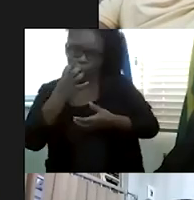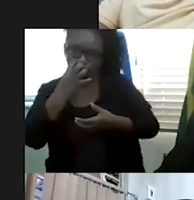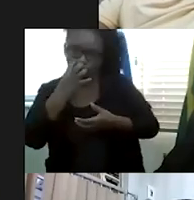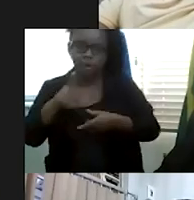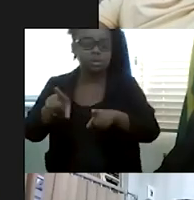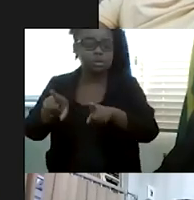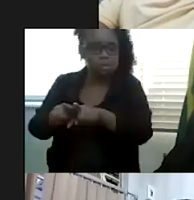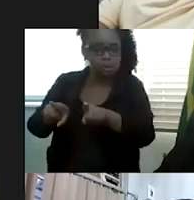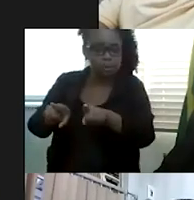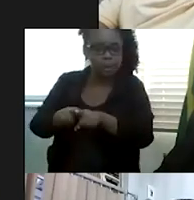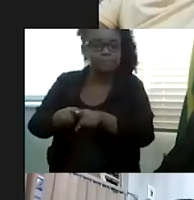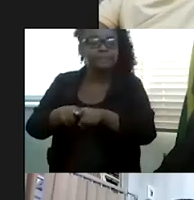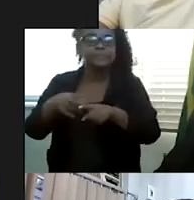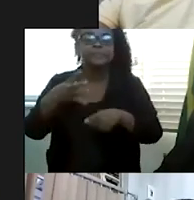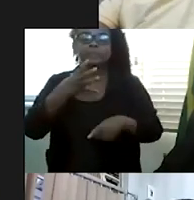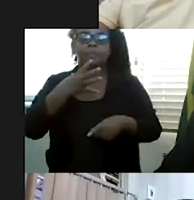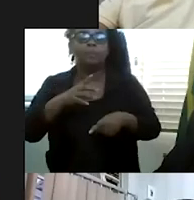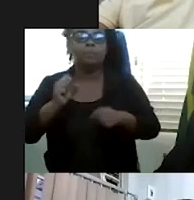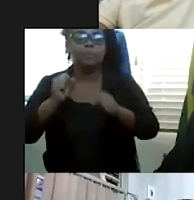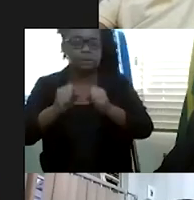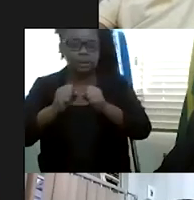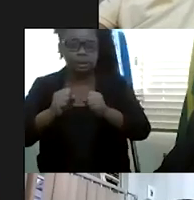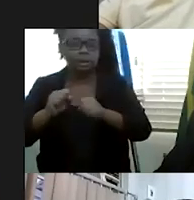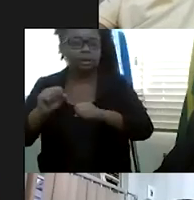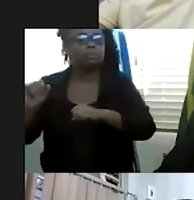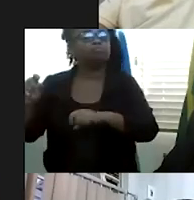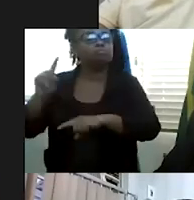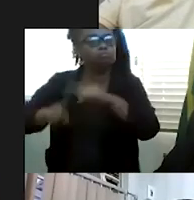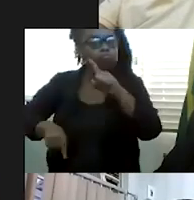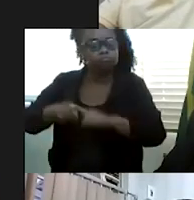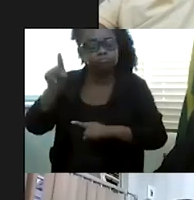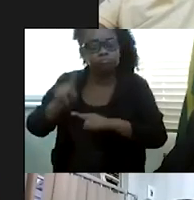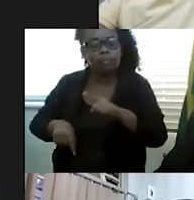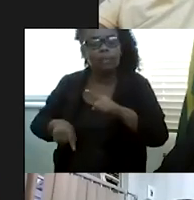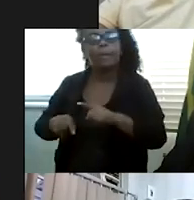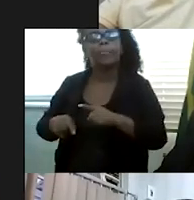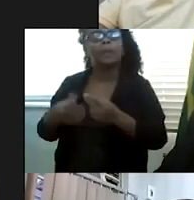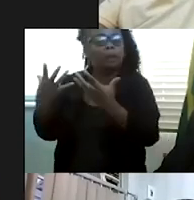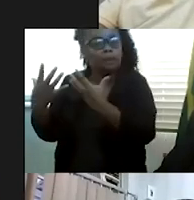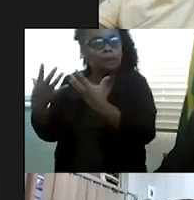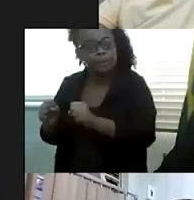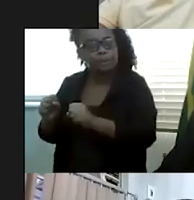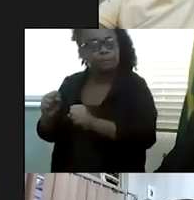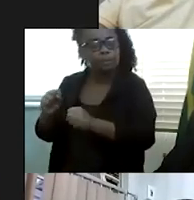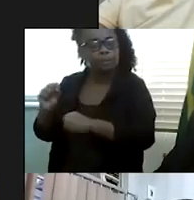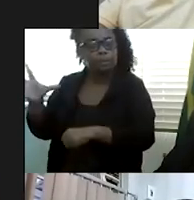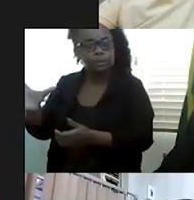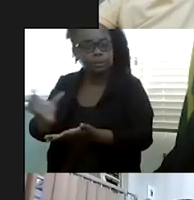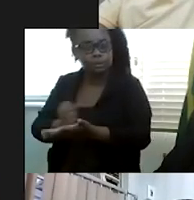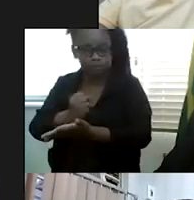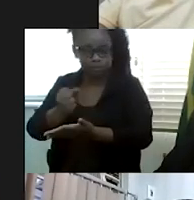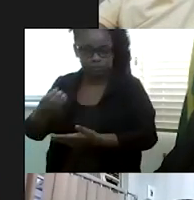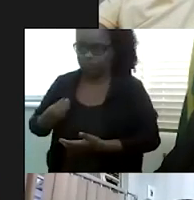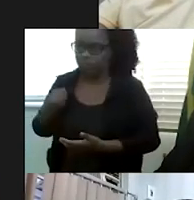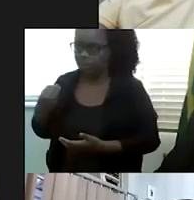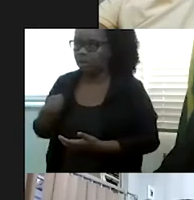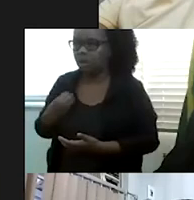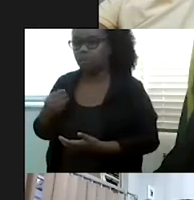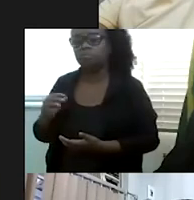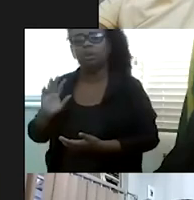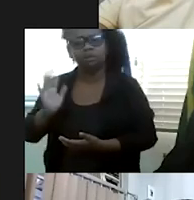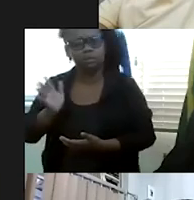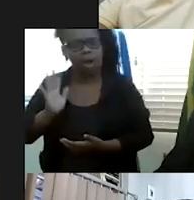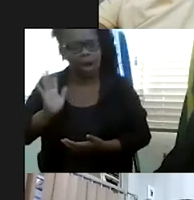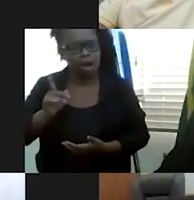adquiridos para salvar vidas. Em breve, lá na UPH de